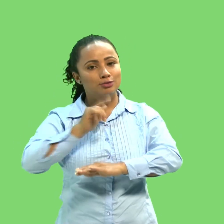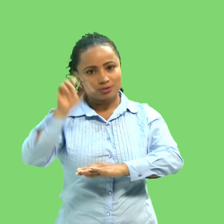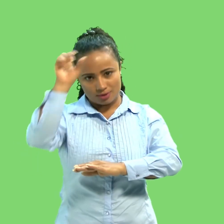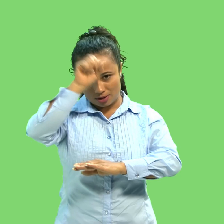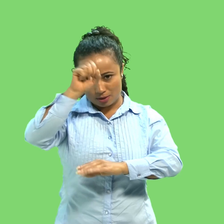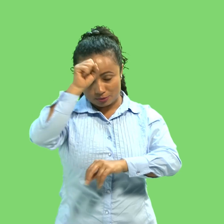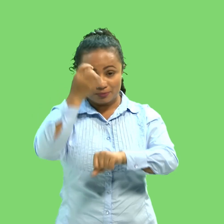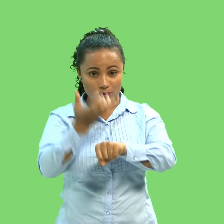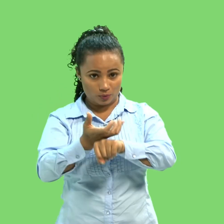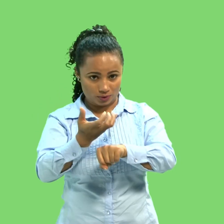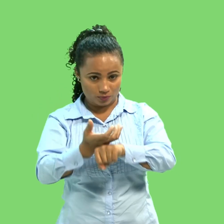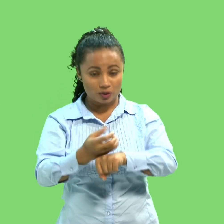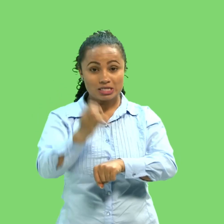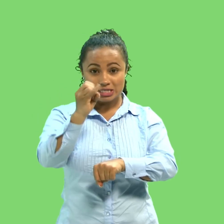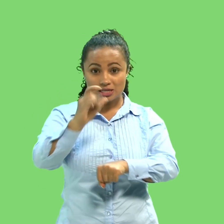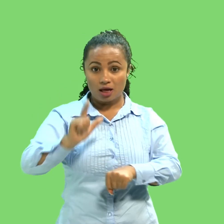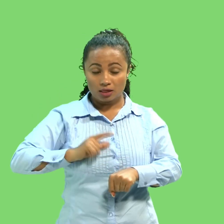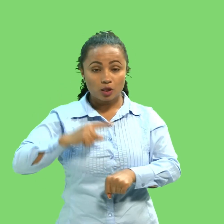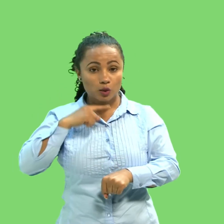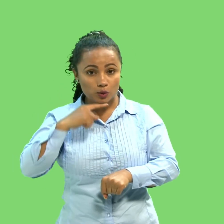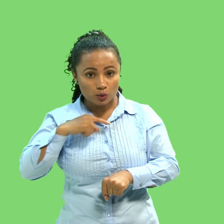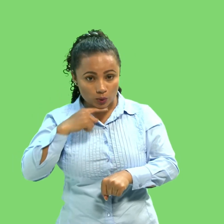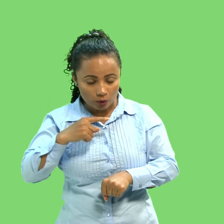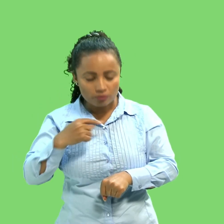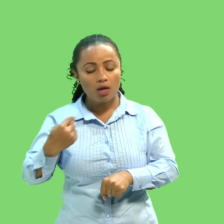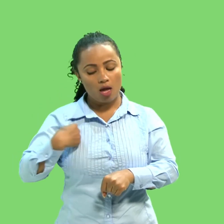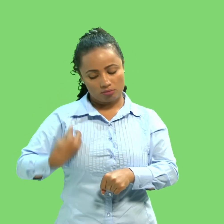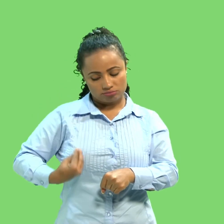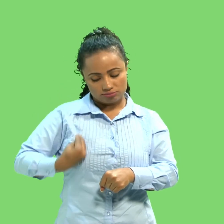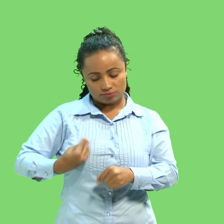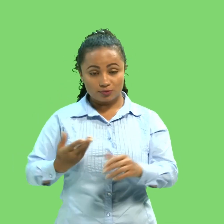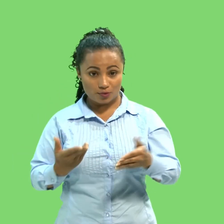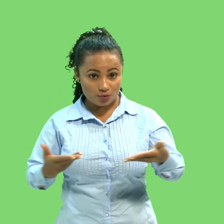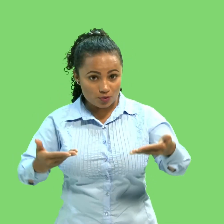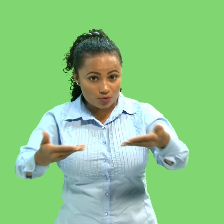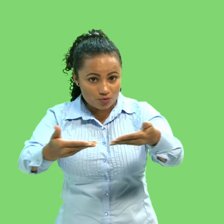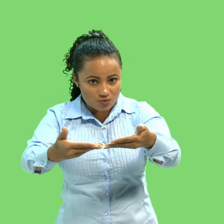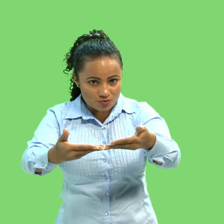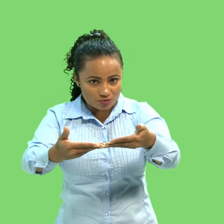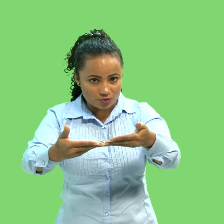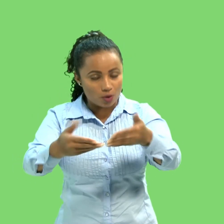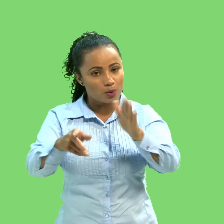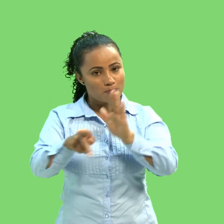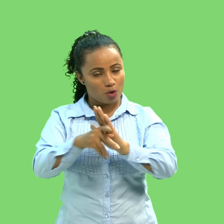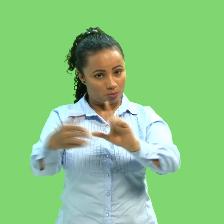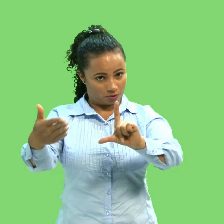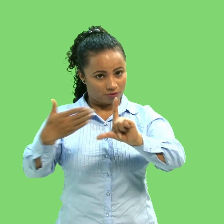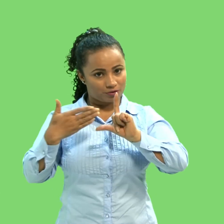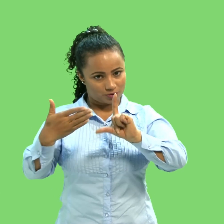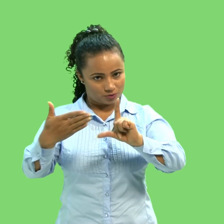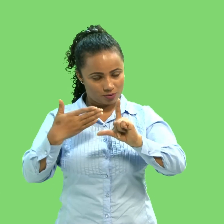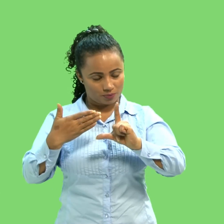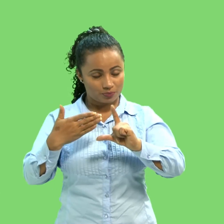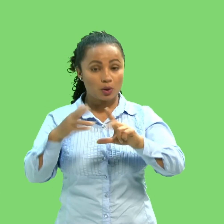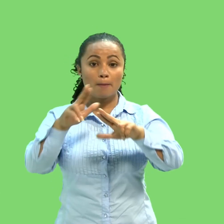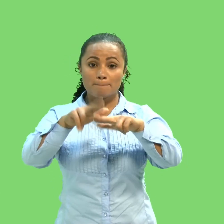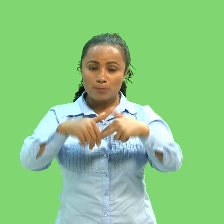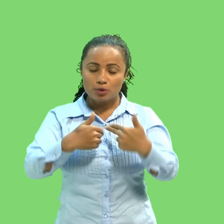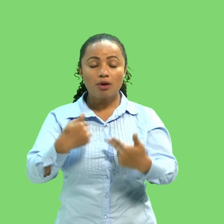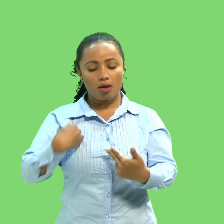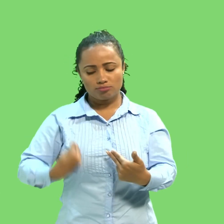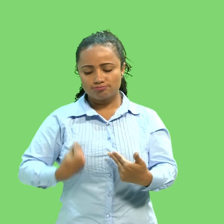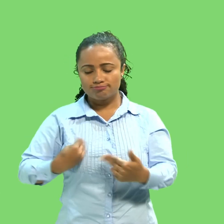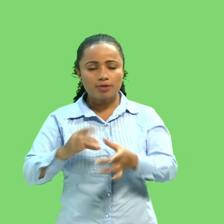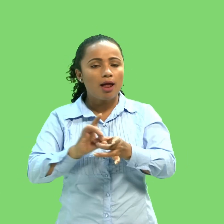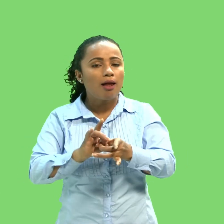dúvidas surgirem, as sanarei nos fóruns de discussões pertencentes a cada videoaula. Assim, estarei à disposição de